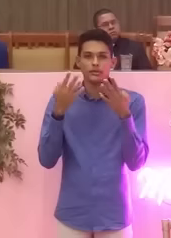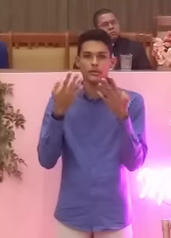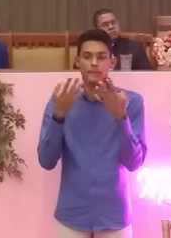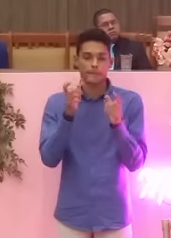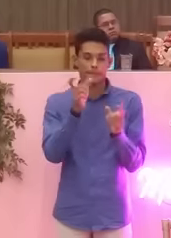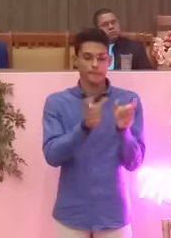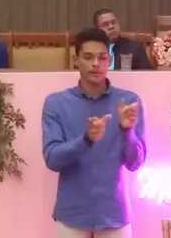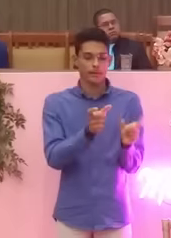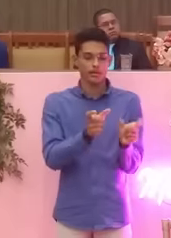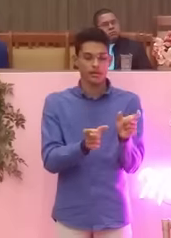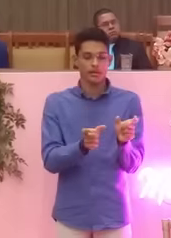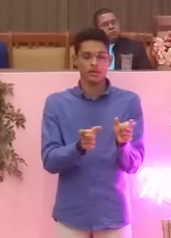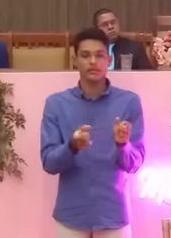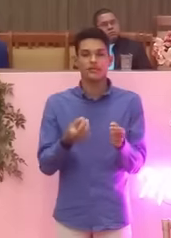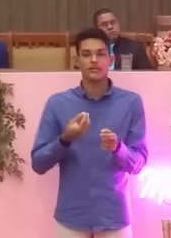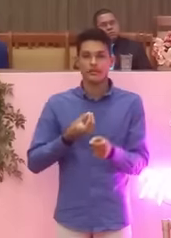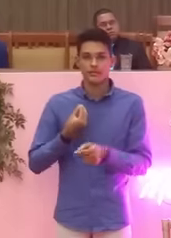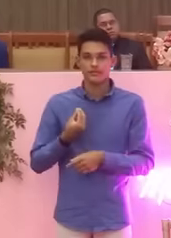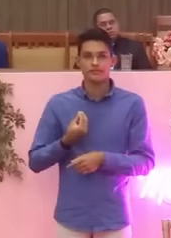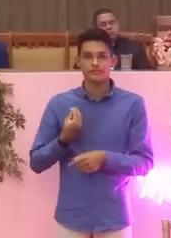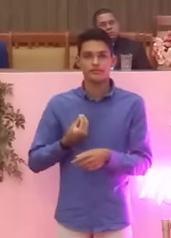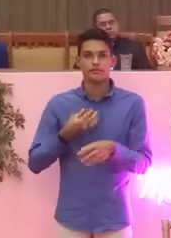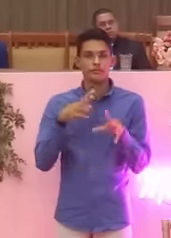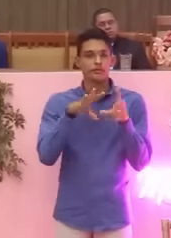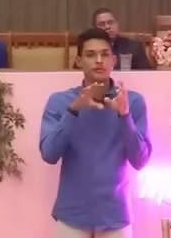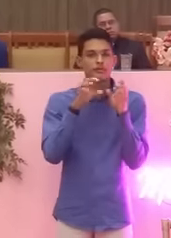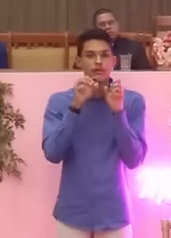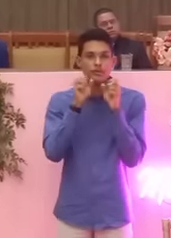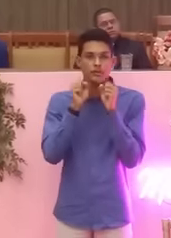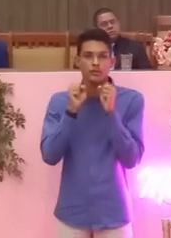porque você não me ajudou como eu te pedi